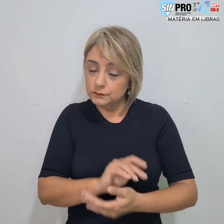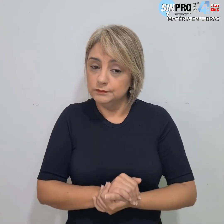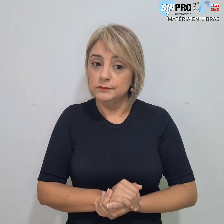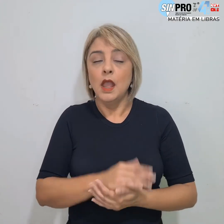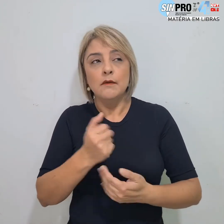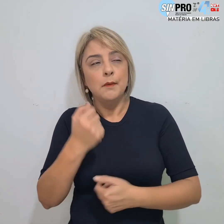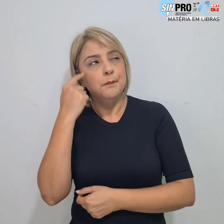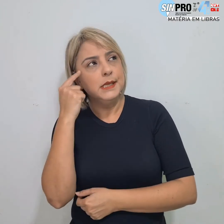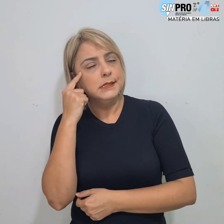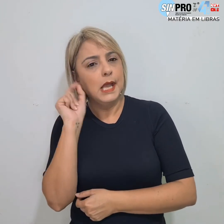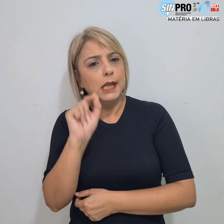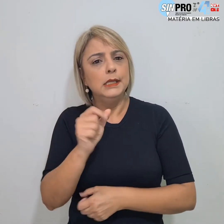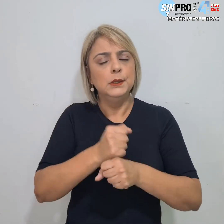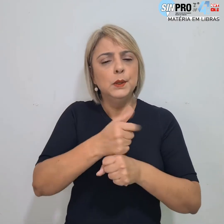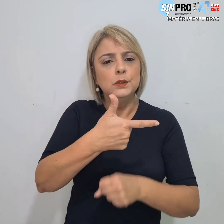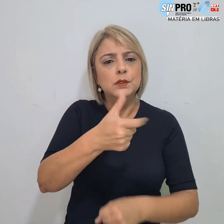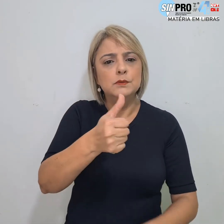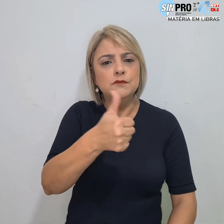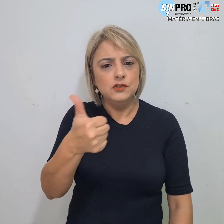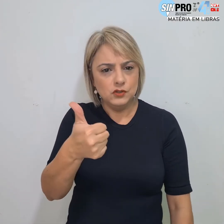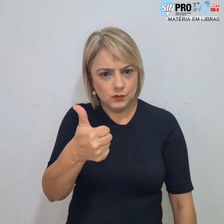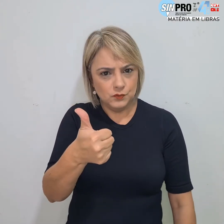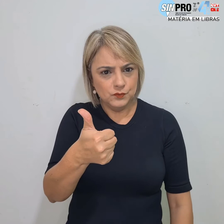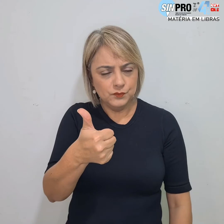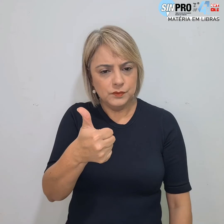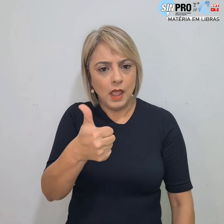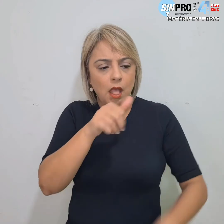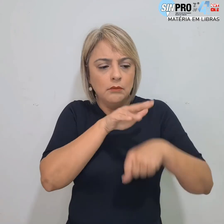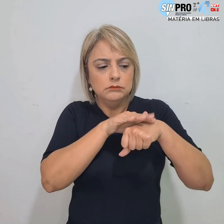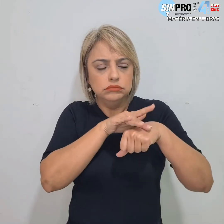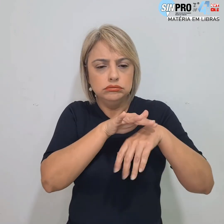Vamos imaginar que em 2021 a pandemia esteja